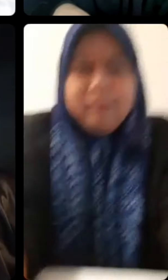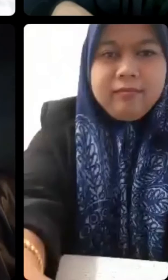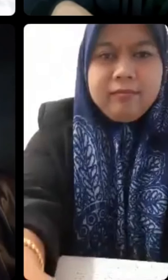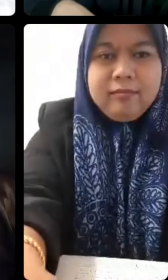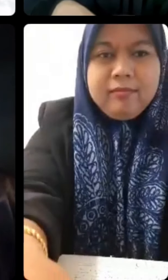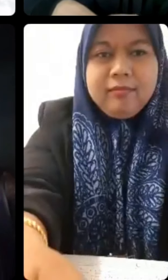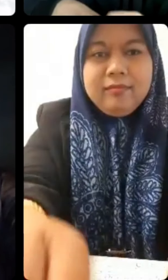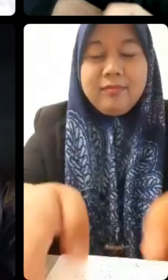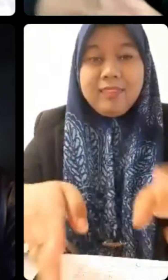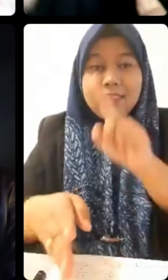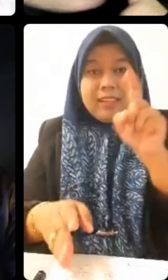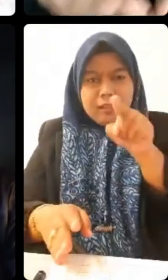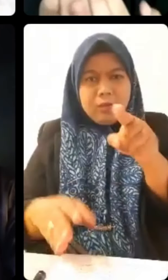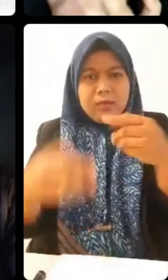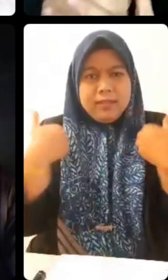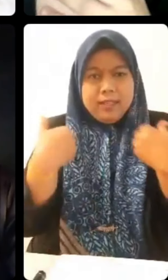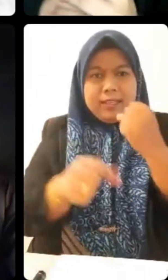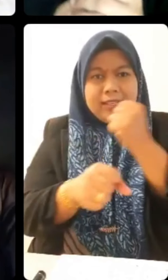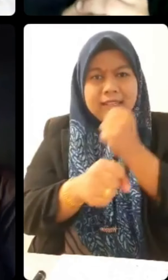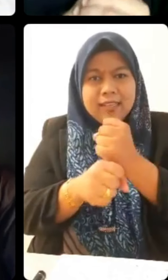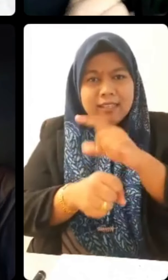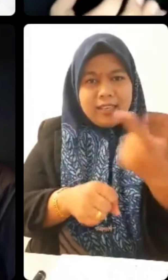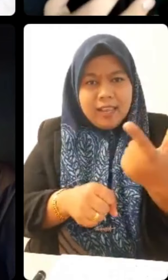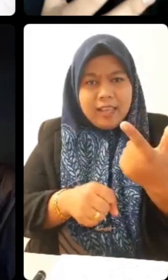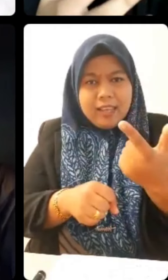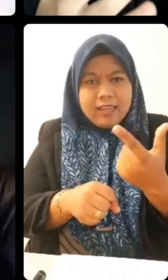menjadi tenaga pengajar di NESDA? Silakan Encik Zaid.